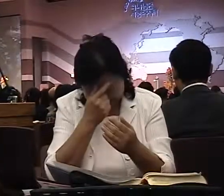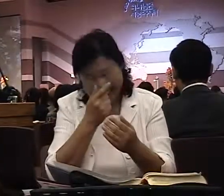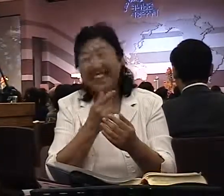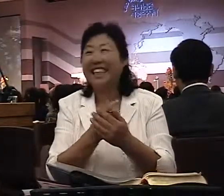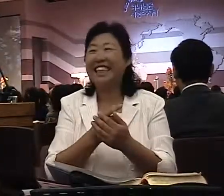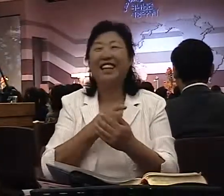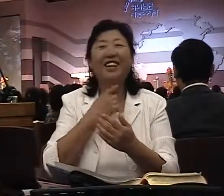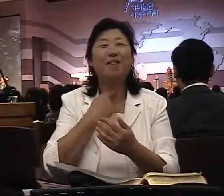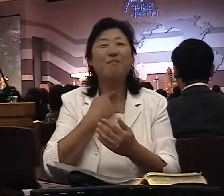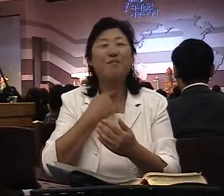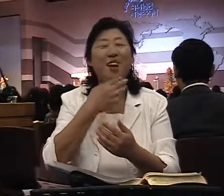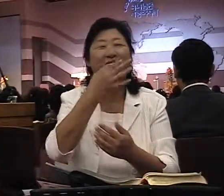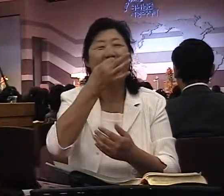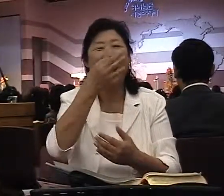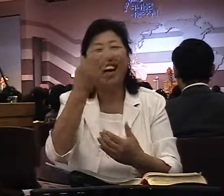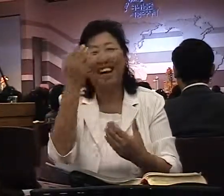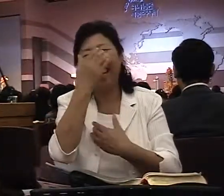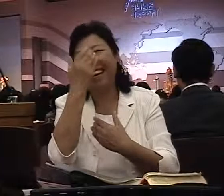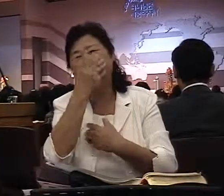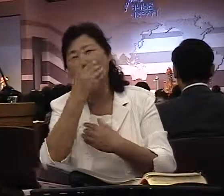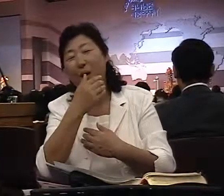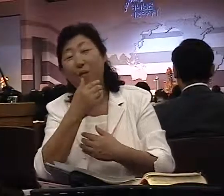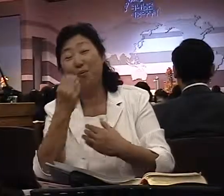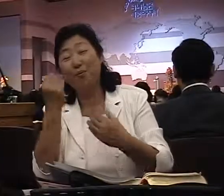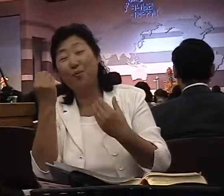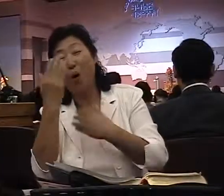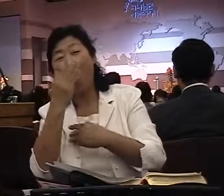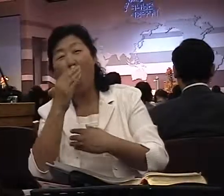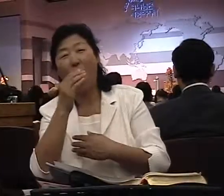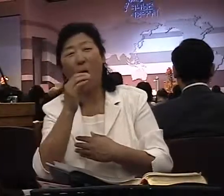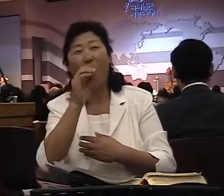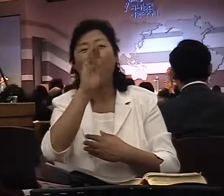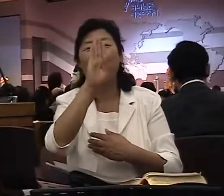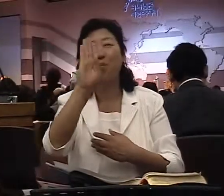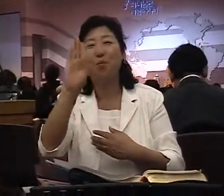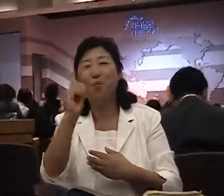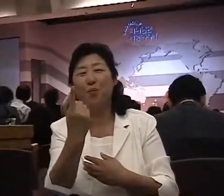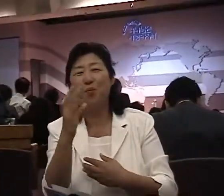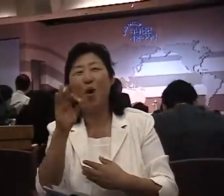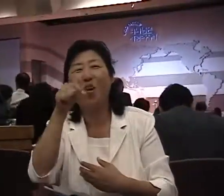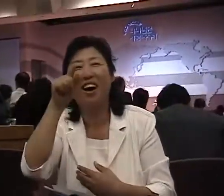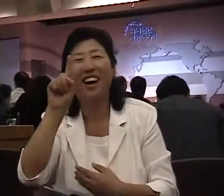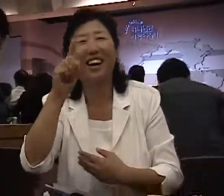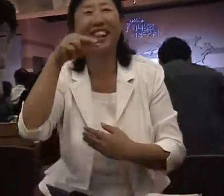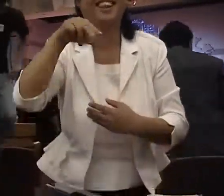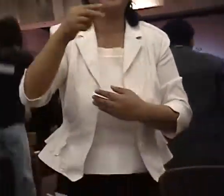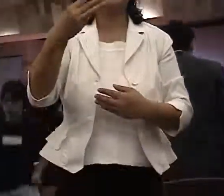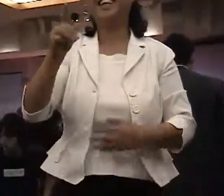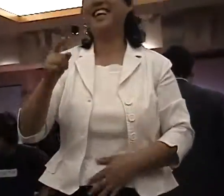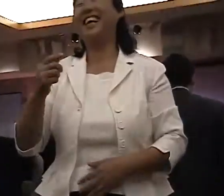구원하소서 호산나 그 외침이 되죠. 우리 다 같이 일어나 이렇게 한번 인사를 나눕시다. 호산나 성령의 사람이